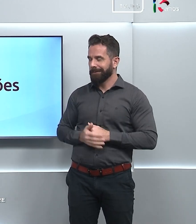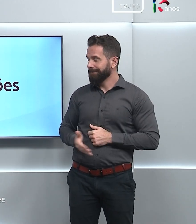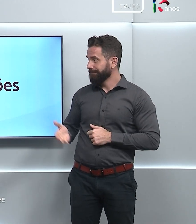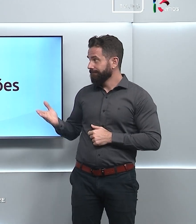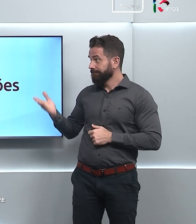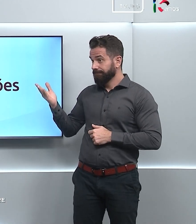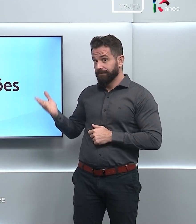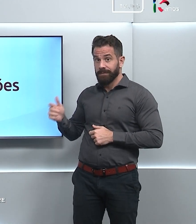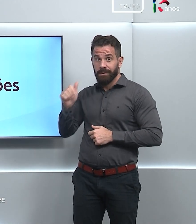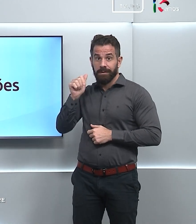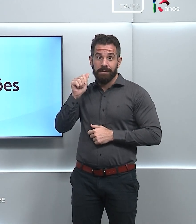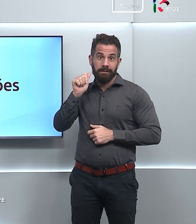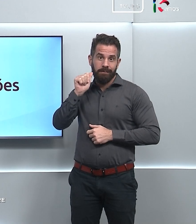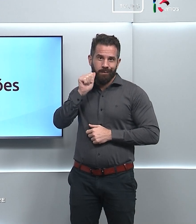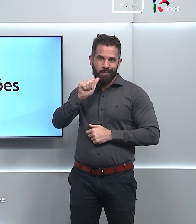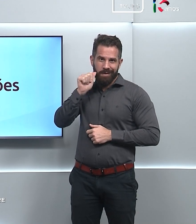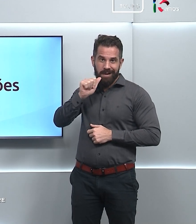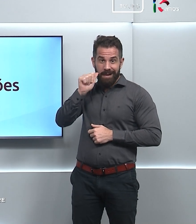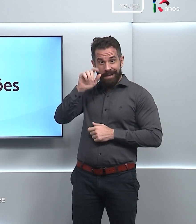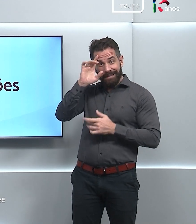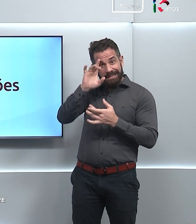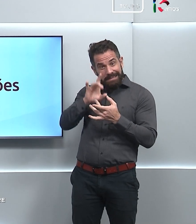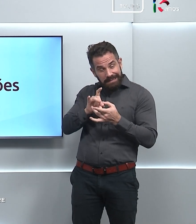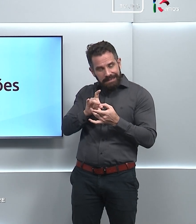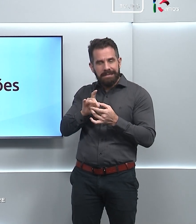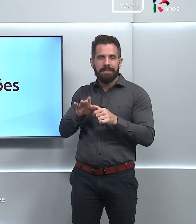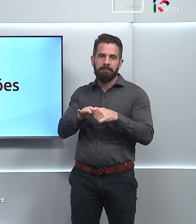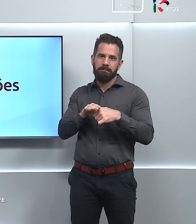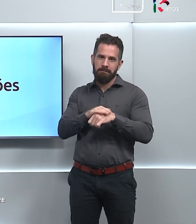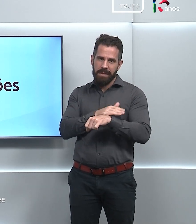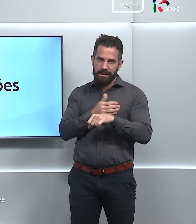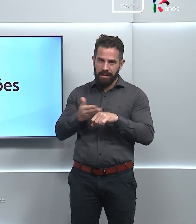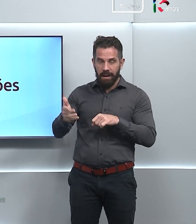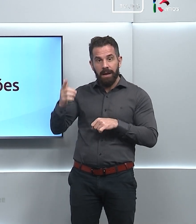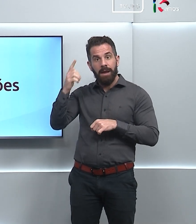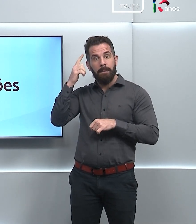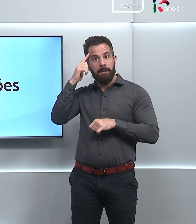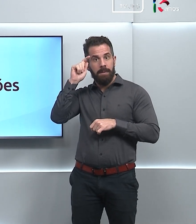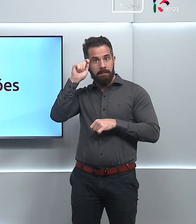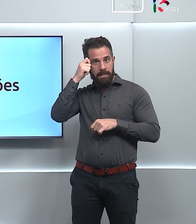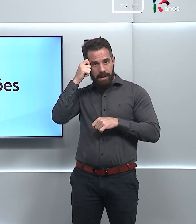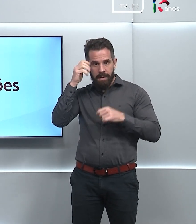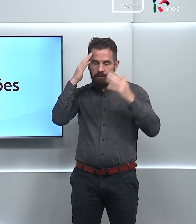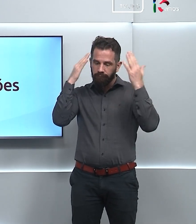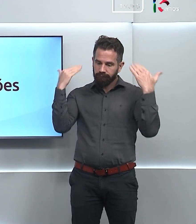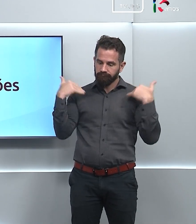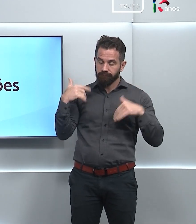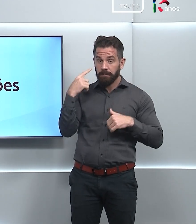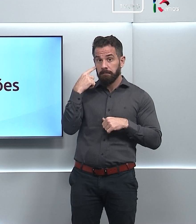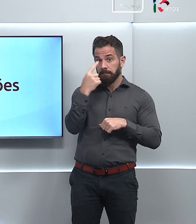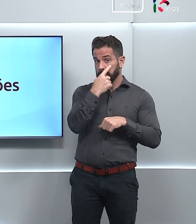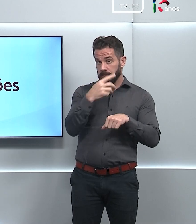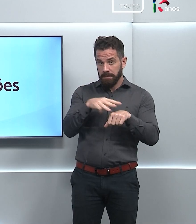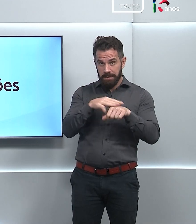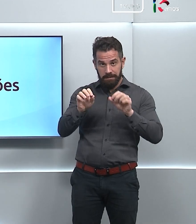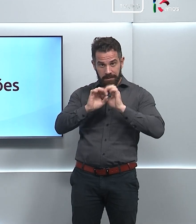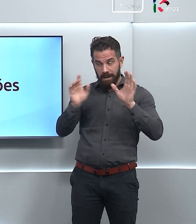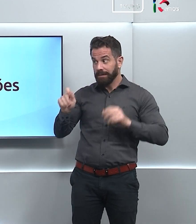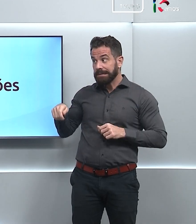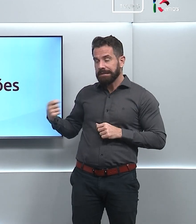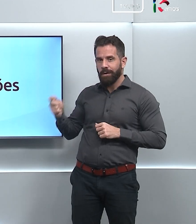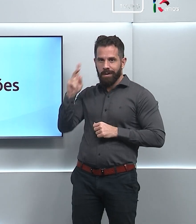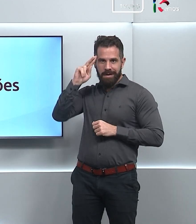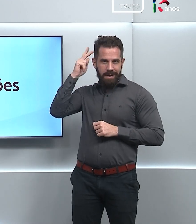mulher cis de pele clara, tenho cabelos castanhos escuros, longos e lisos e olhos castanhos claros. À minha esquerda está o professor